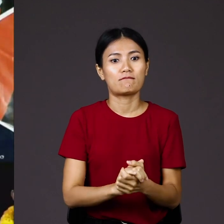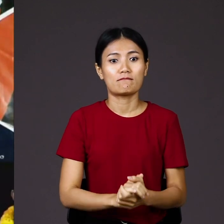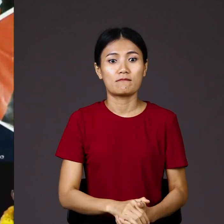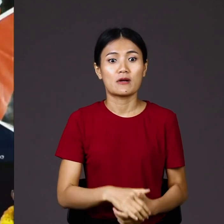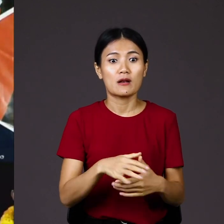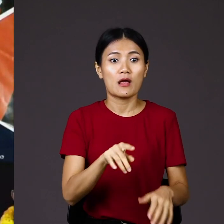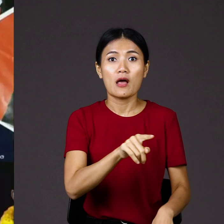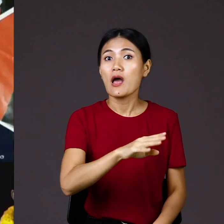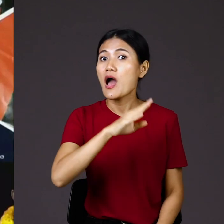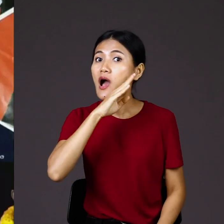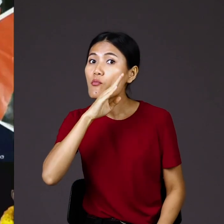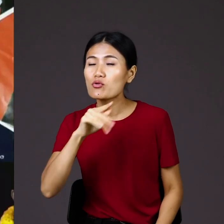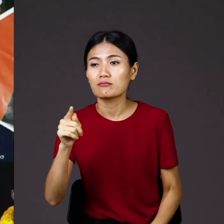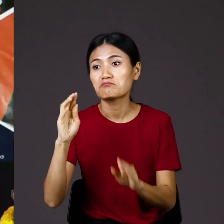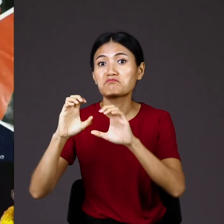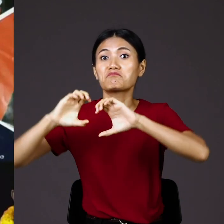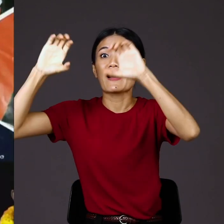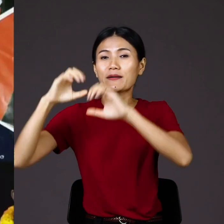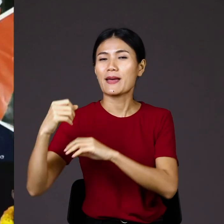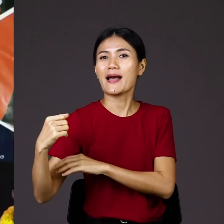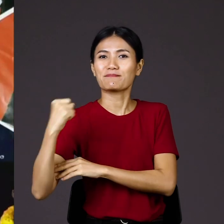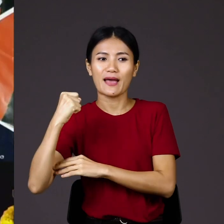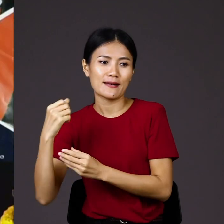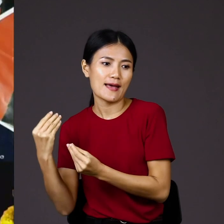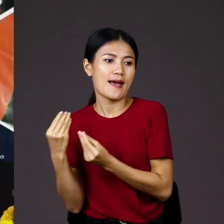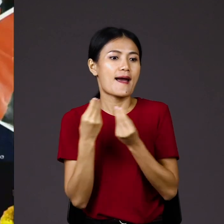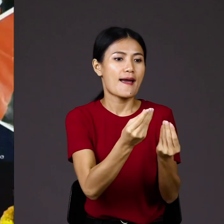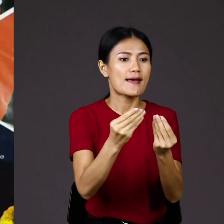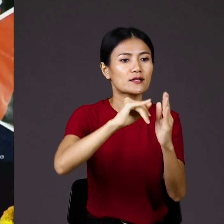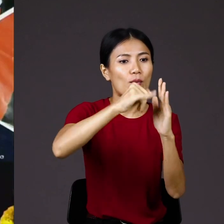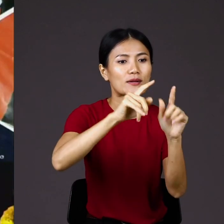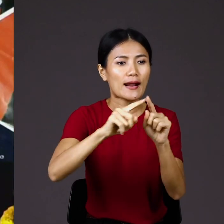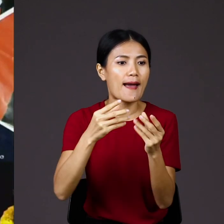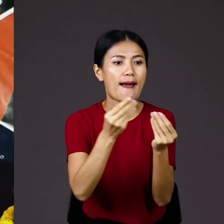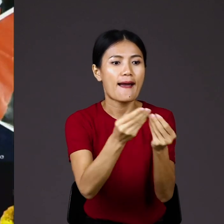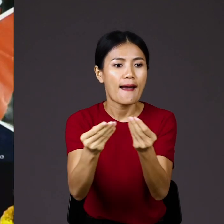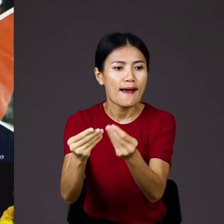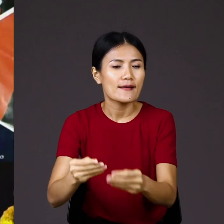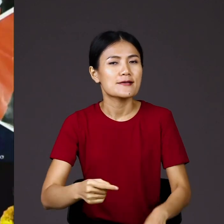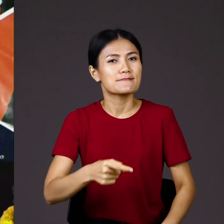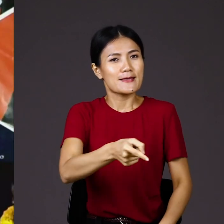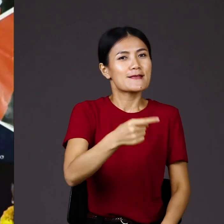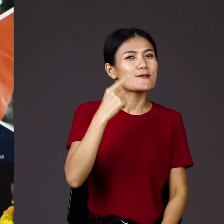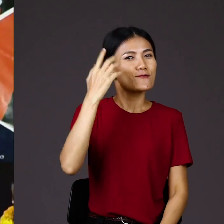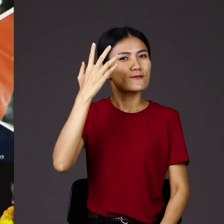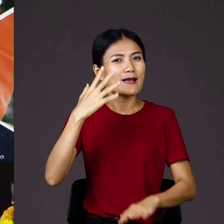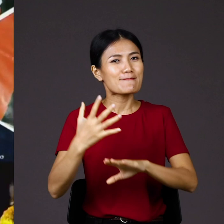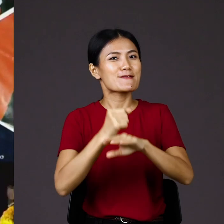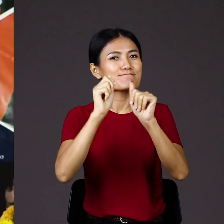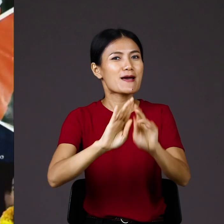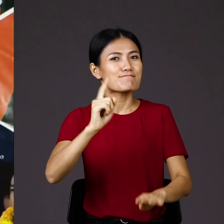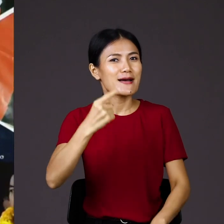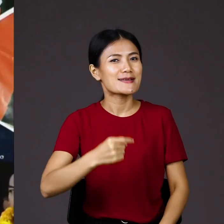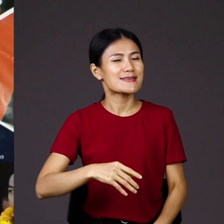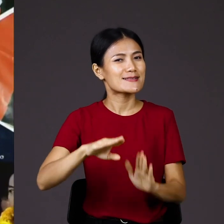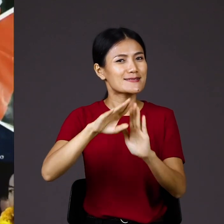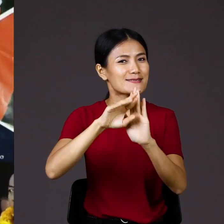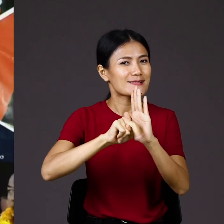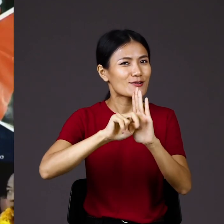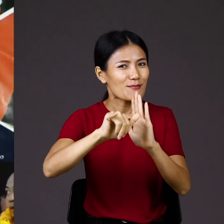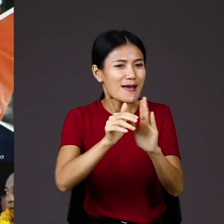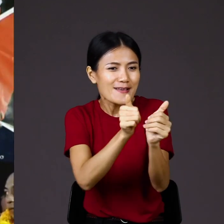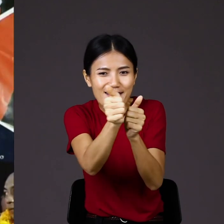ด้วยกันรัฐพักการเมืองเข้าไปเป็นรัฐบาลเอาอำนาจปล่อยมาให้ท้องถิ่นท้องถิ่นมีการเมืองแบบใหม่สร้างสรรค์แข่งกันที่นโยบ